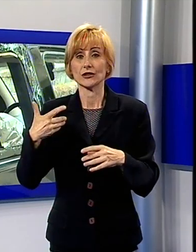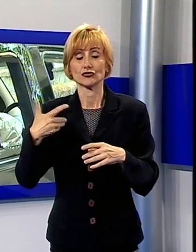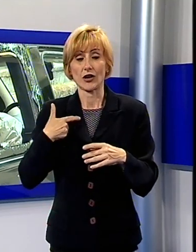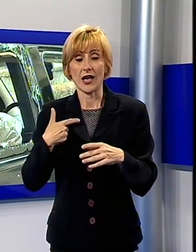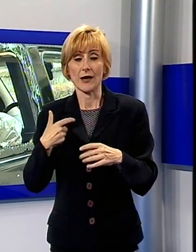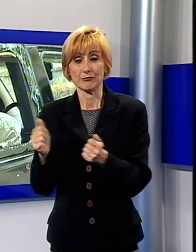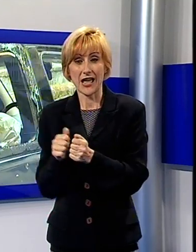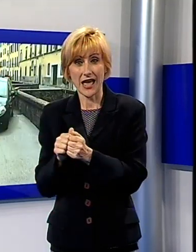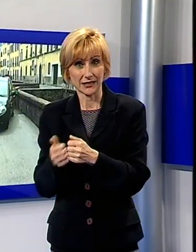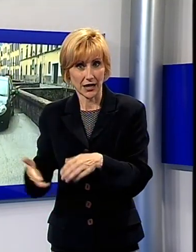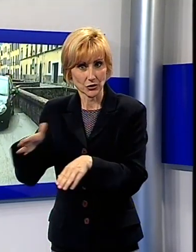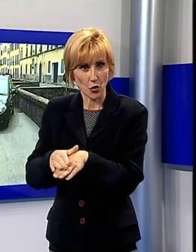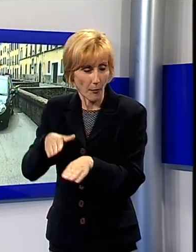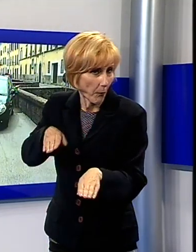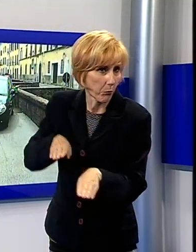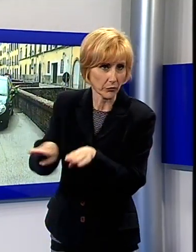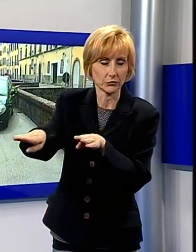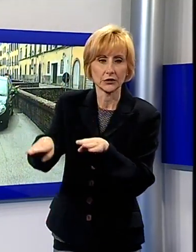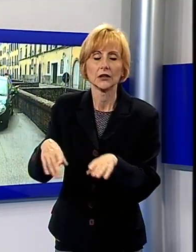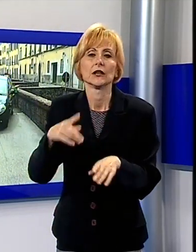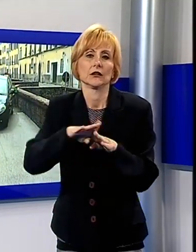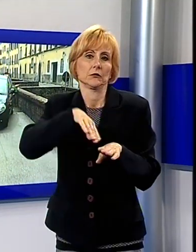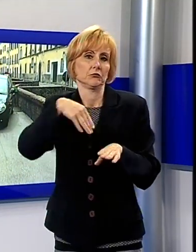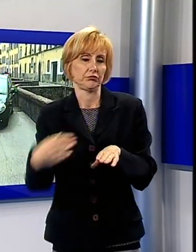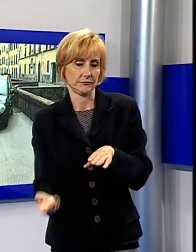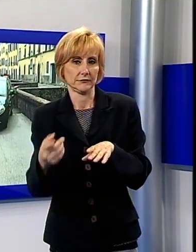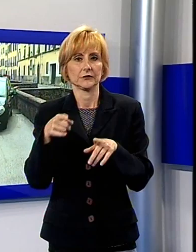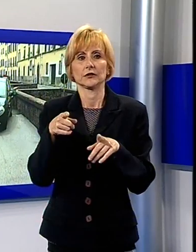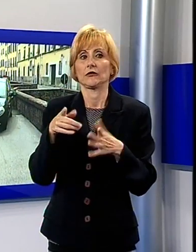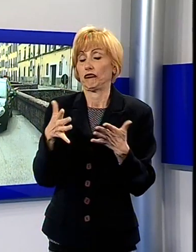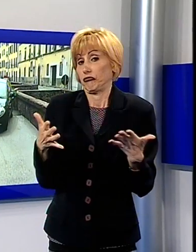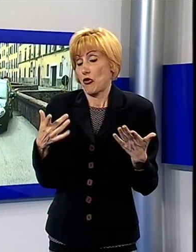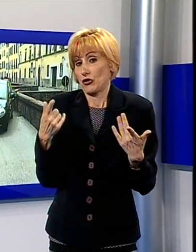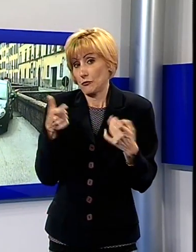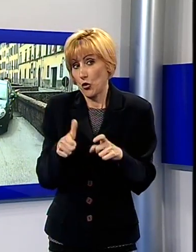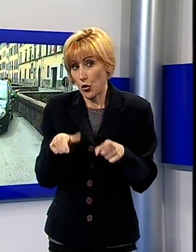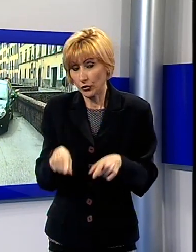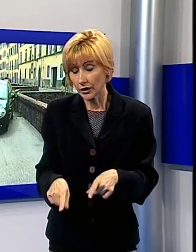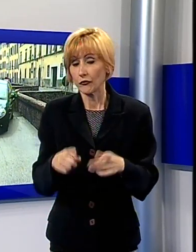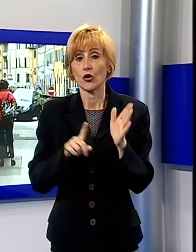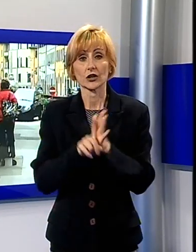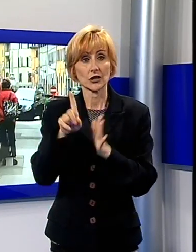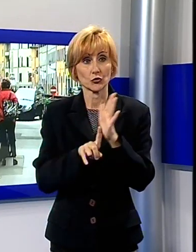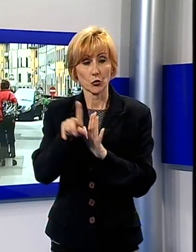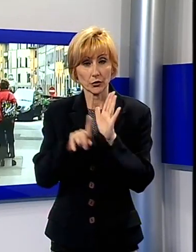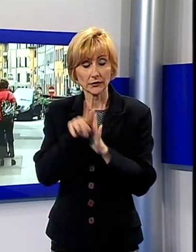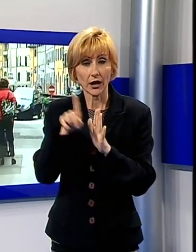alla base del muretto e la vettura si è ribaltata sul fianco destro. Risultato: airbag è entrato in